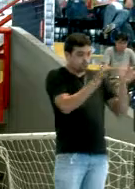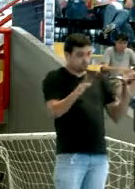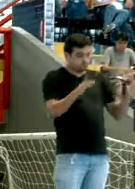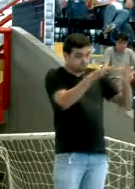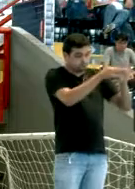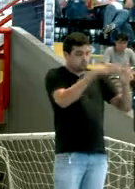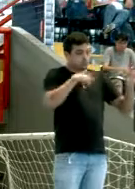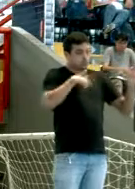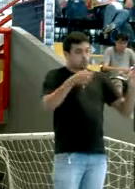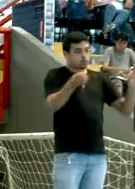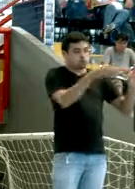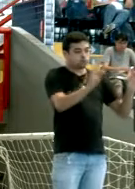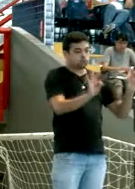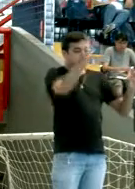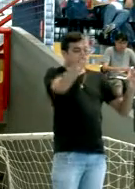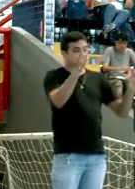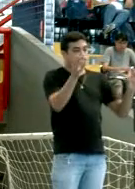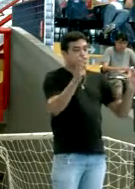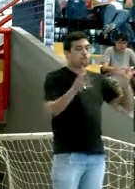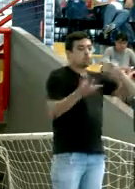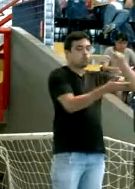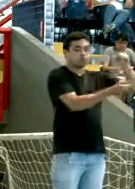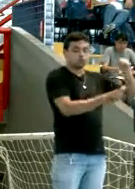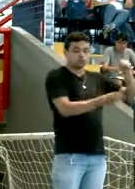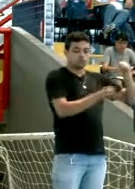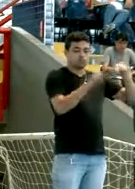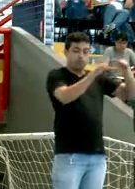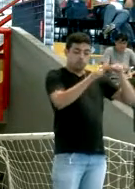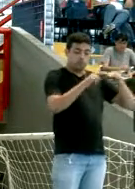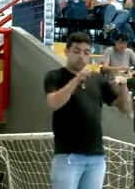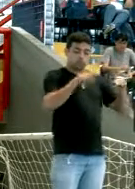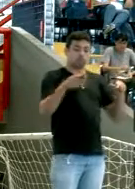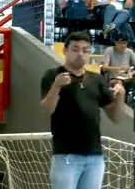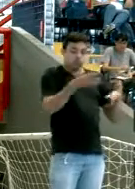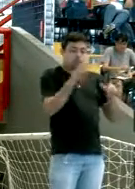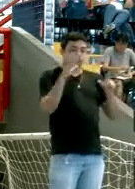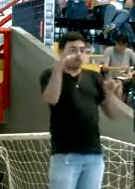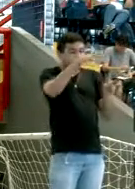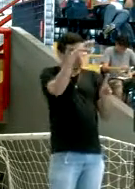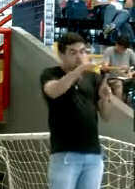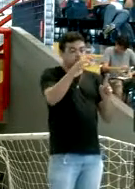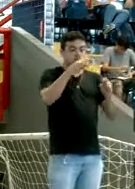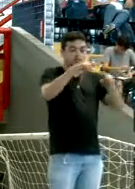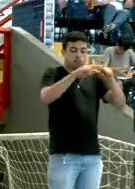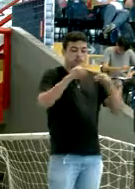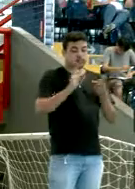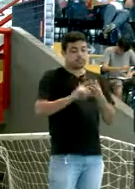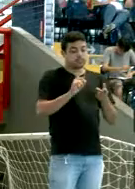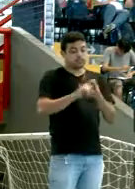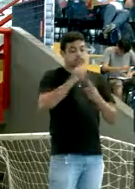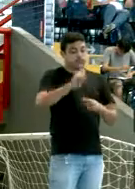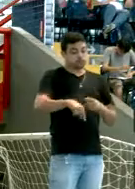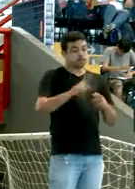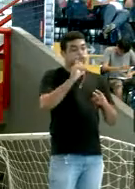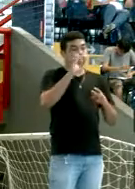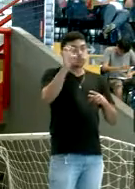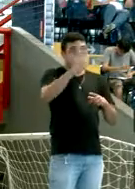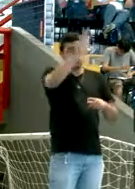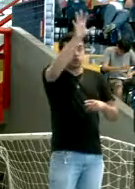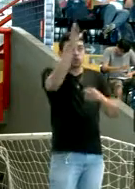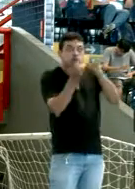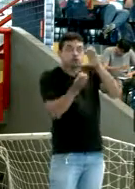atrelado à modernidade. A modernidade influenciou o modernismo. E as vanguardas europeias surgem nesse contexto